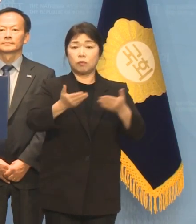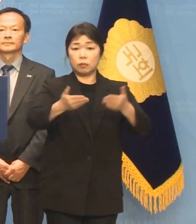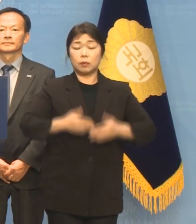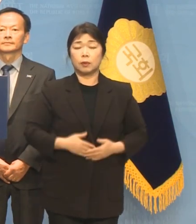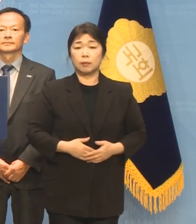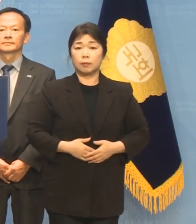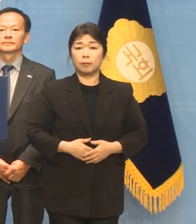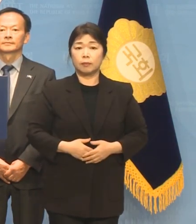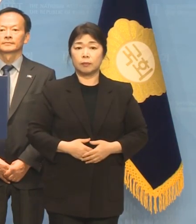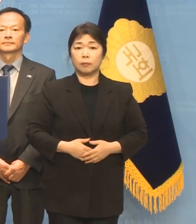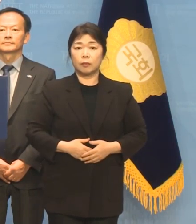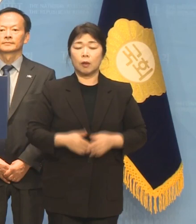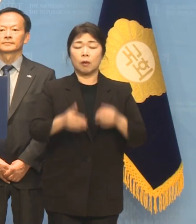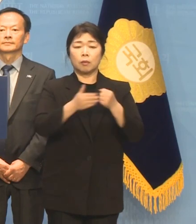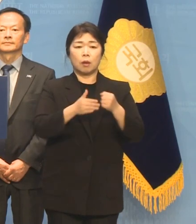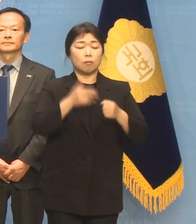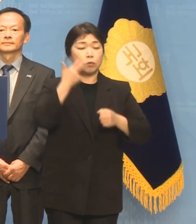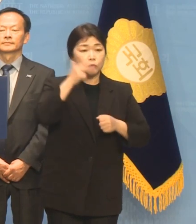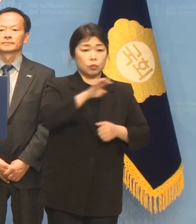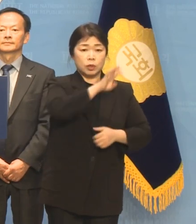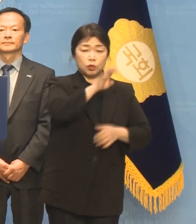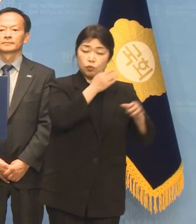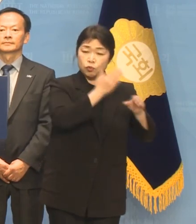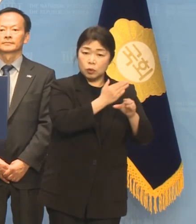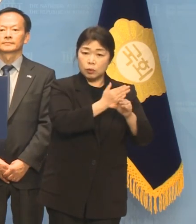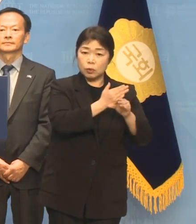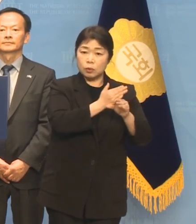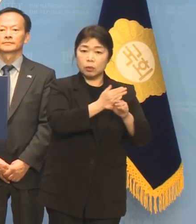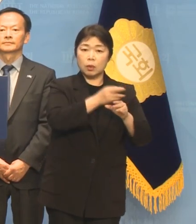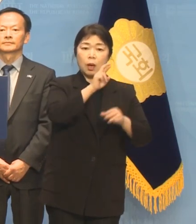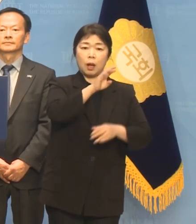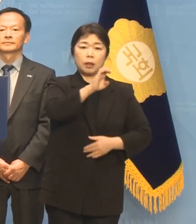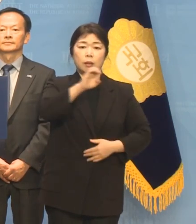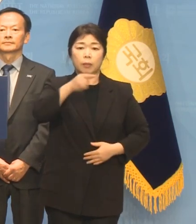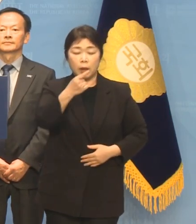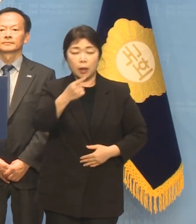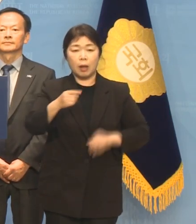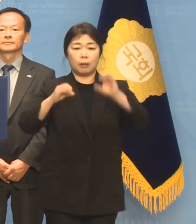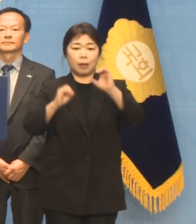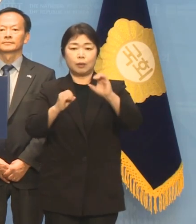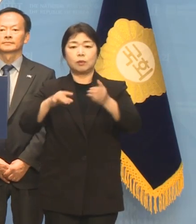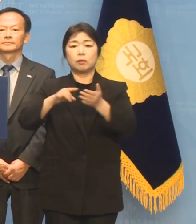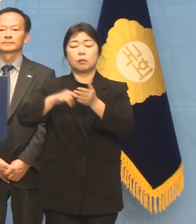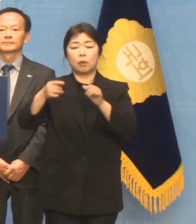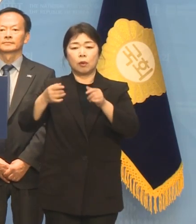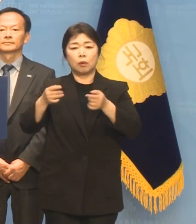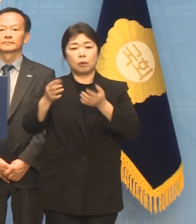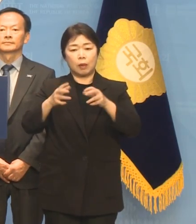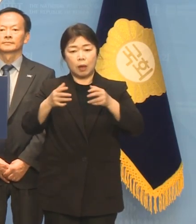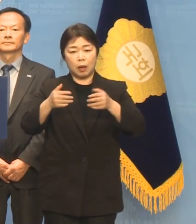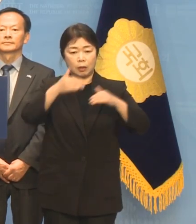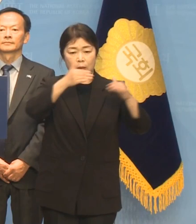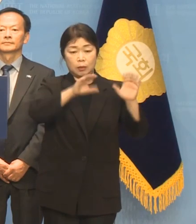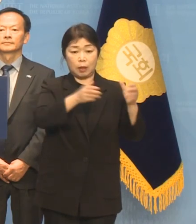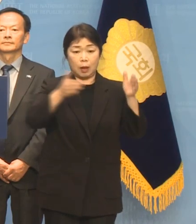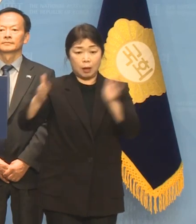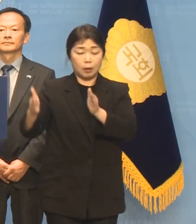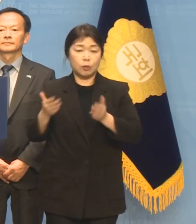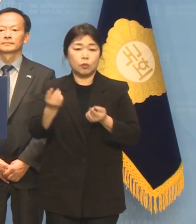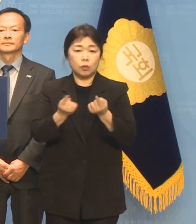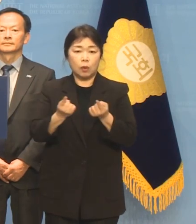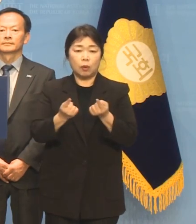있습니다 미국과 이유를 중심으로 아리백 탄소 국경 조정 인플레이션 감축